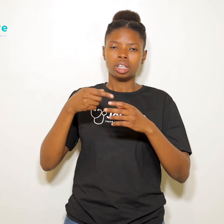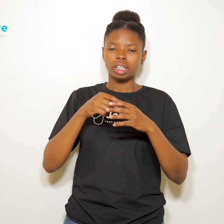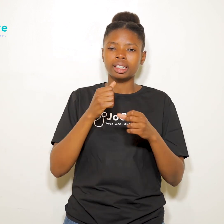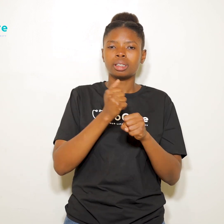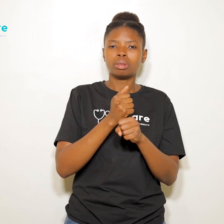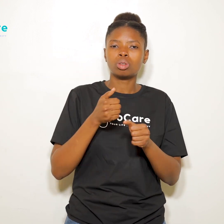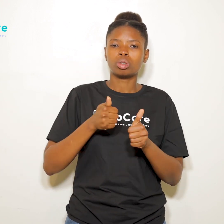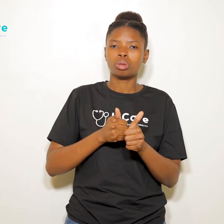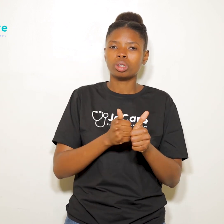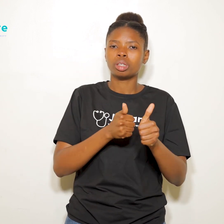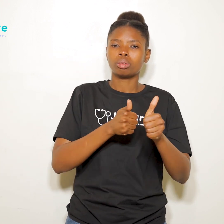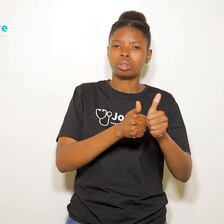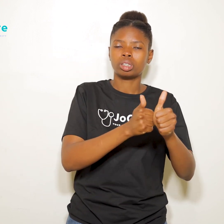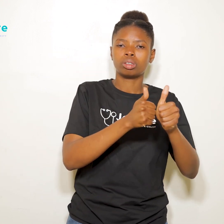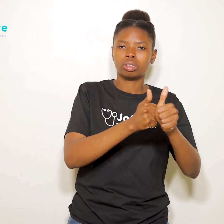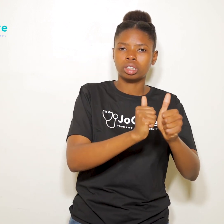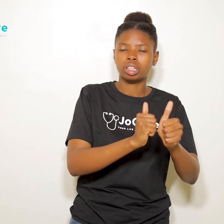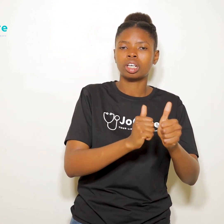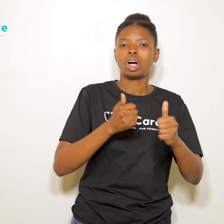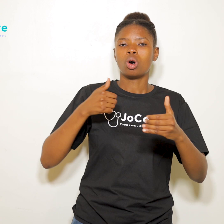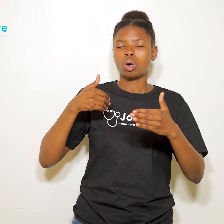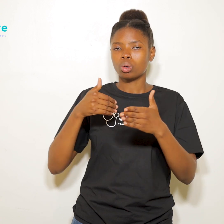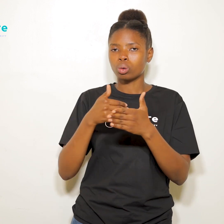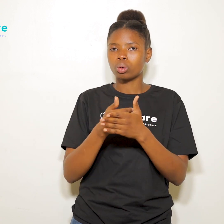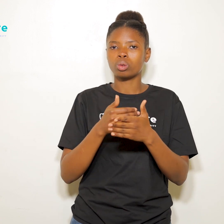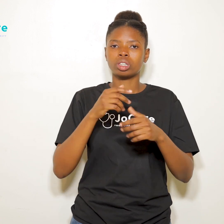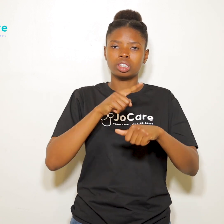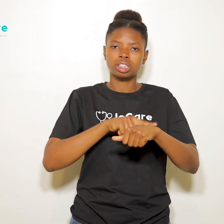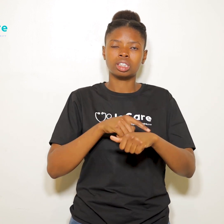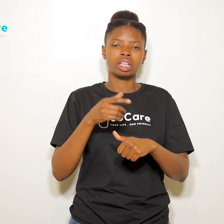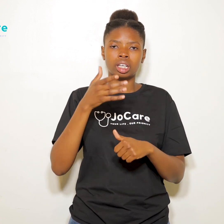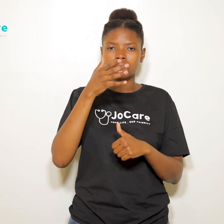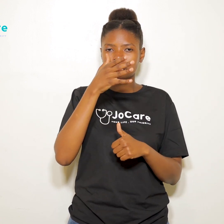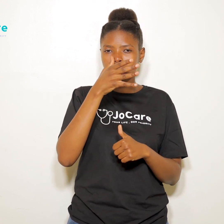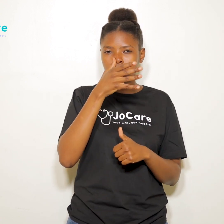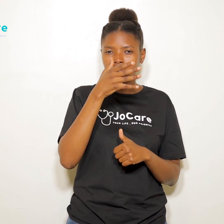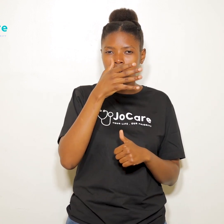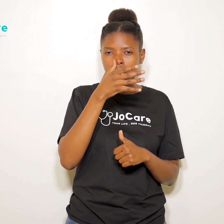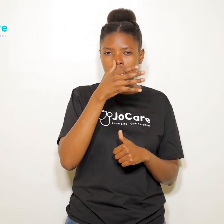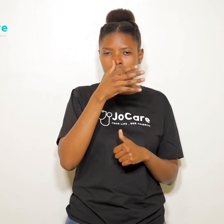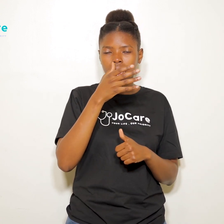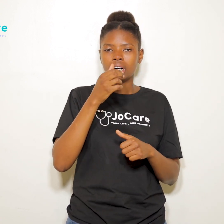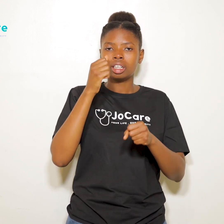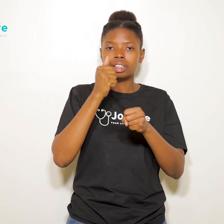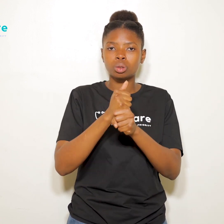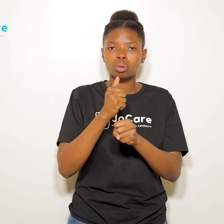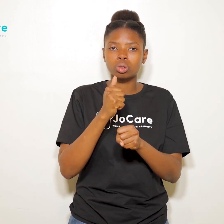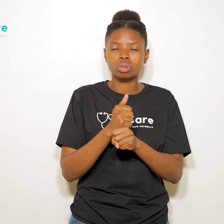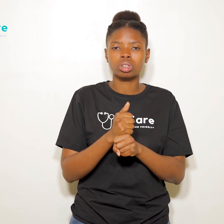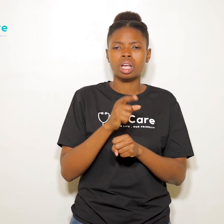FSH, zikajya ku mirerantanga zigakora estrogene na progesterone. Ibyo bigatuma kwa